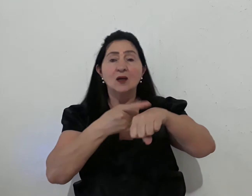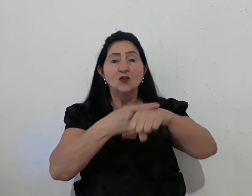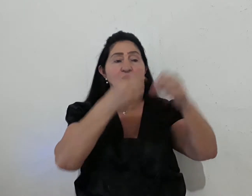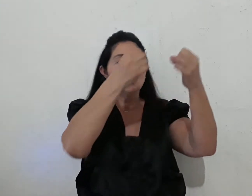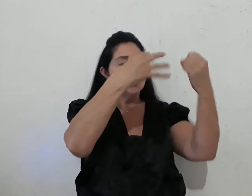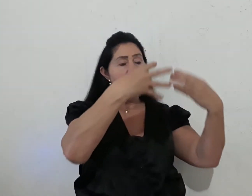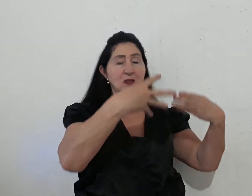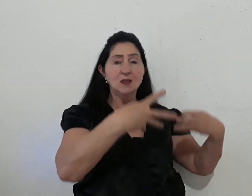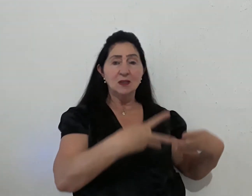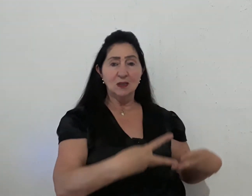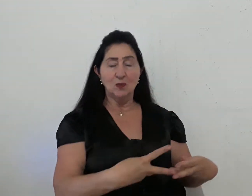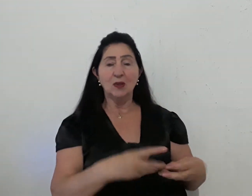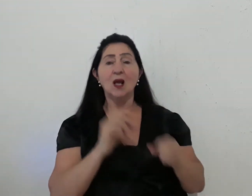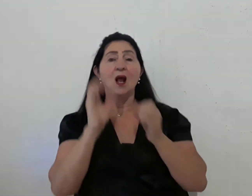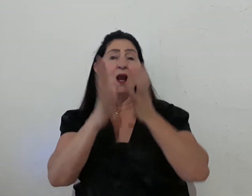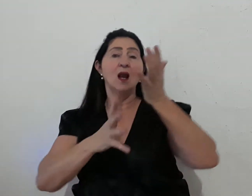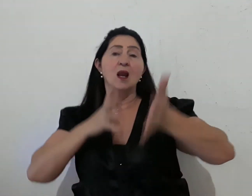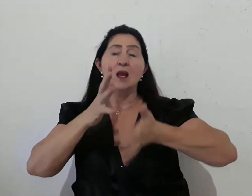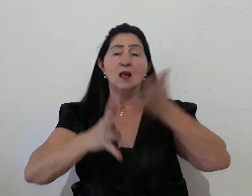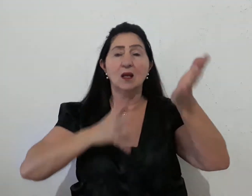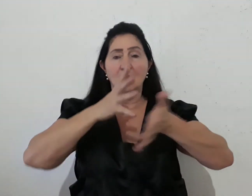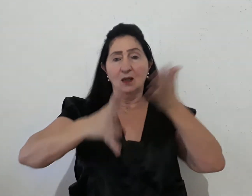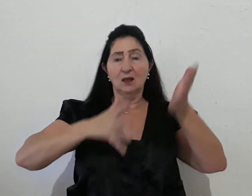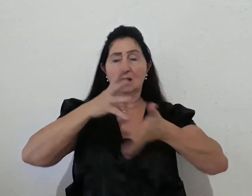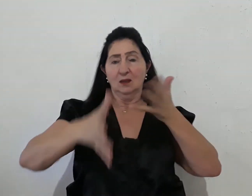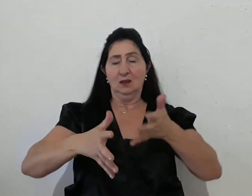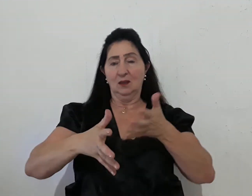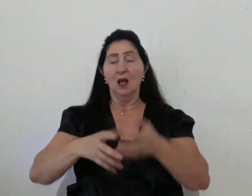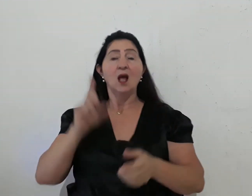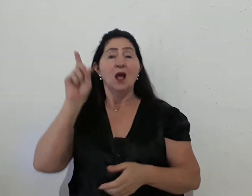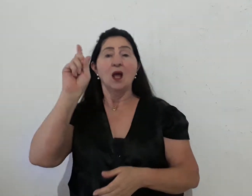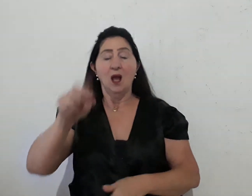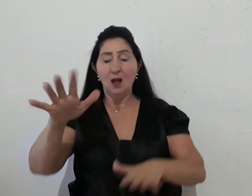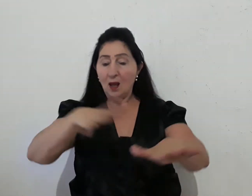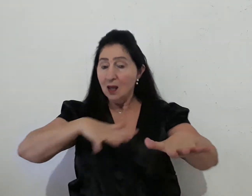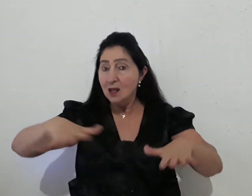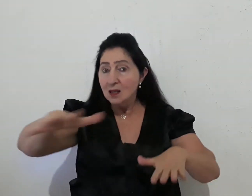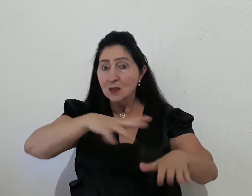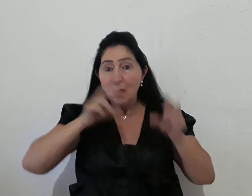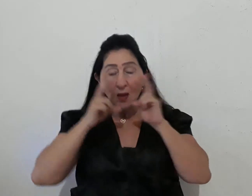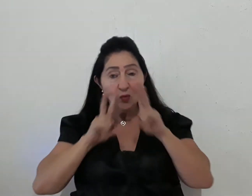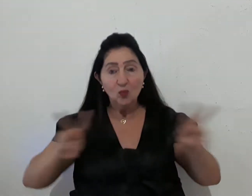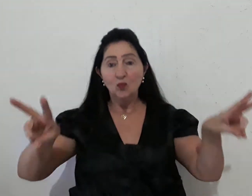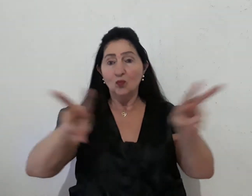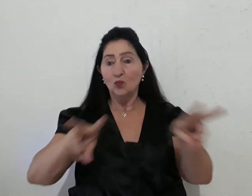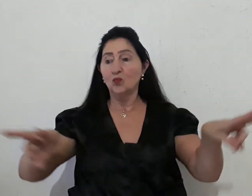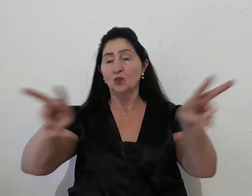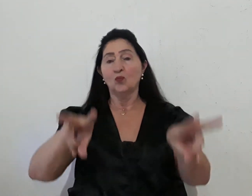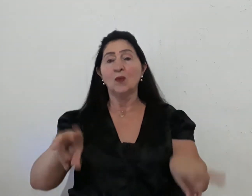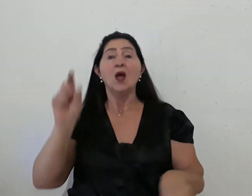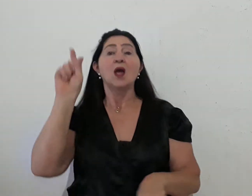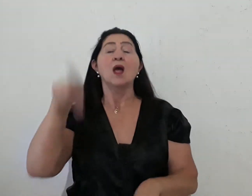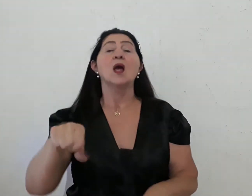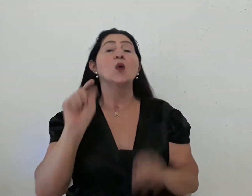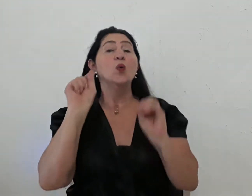descritivos, que nas línguas de sinais, por estas serem espaços visuais, representam iconicamente qualidades